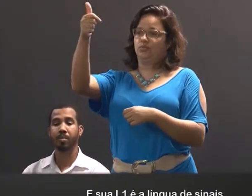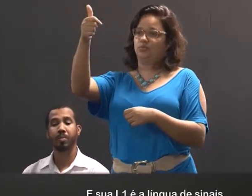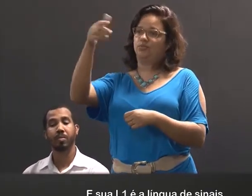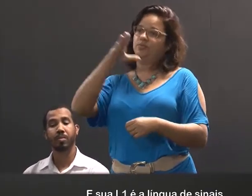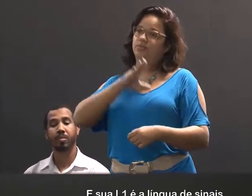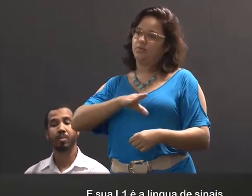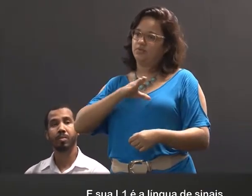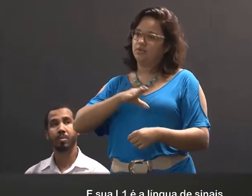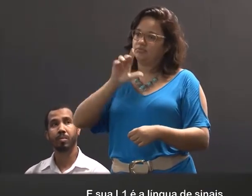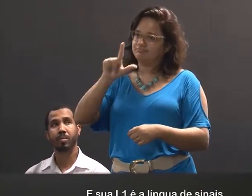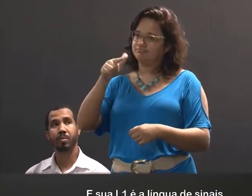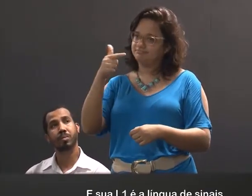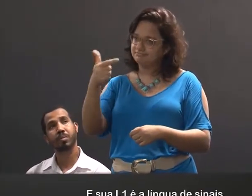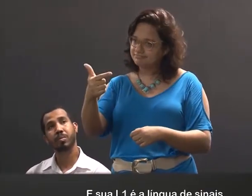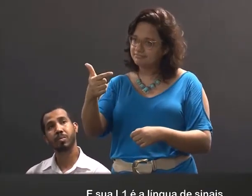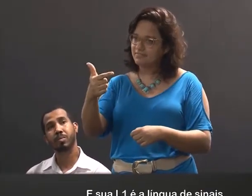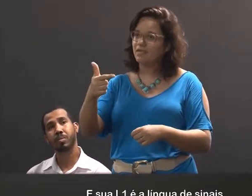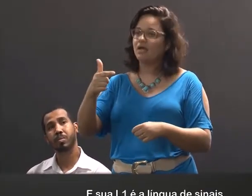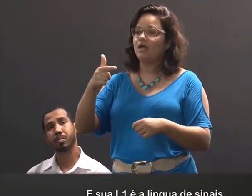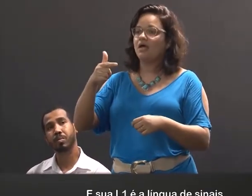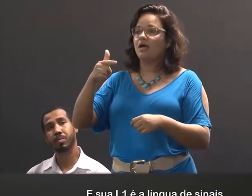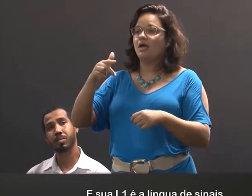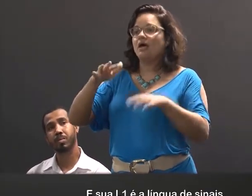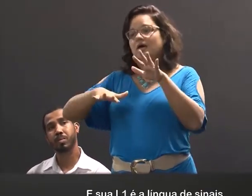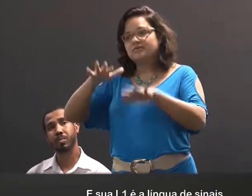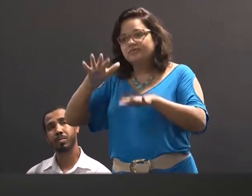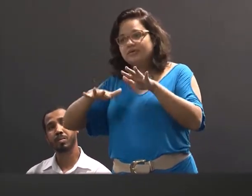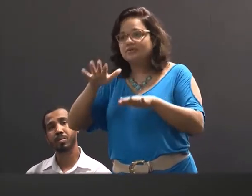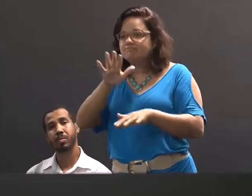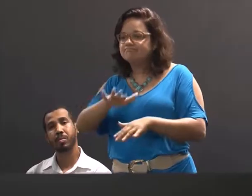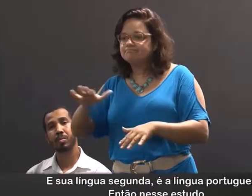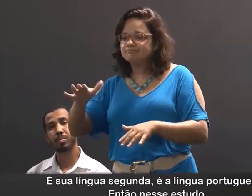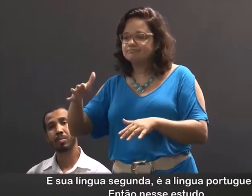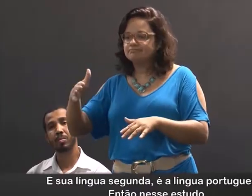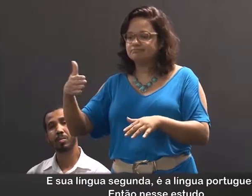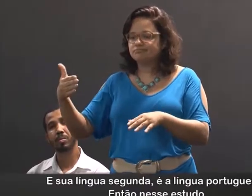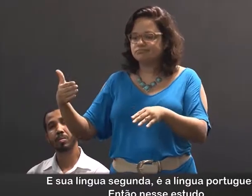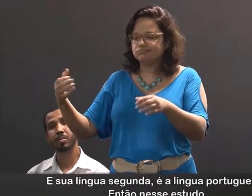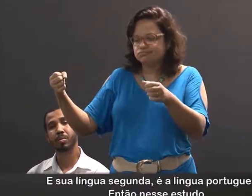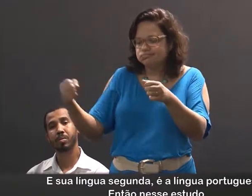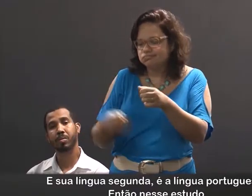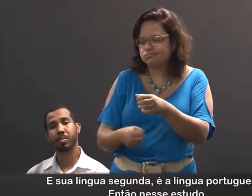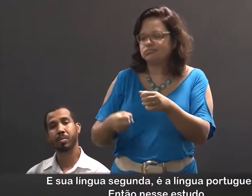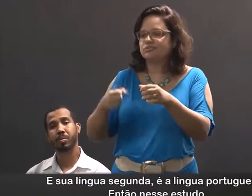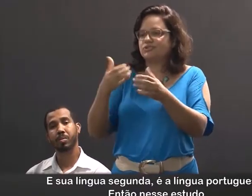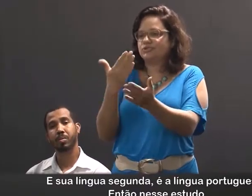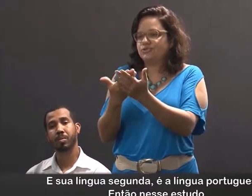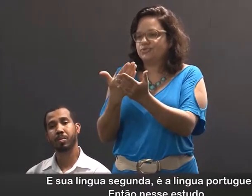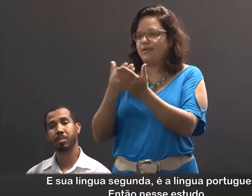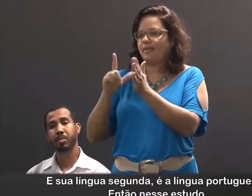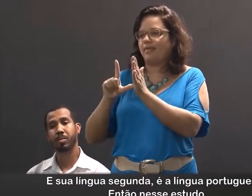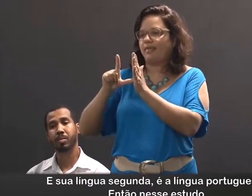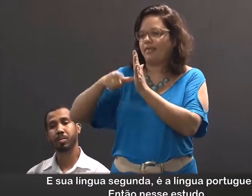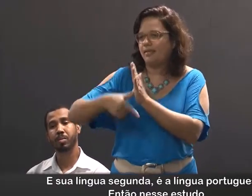E a L1 dele é a língua de sinais. E a sua língua segunda é a língua